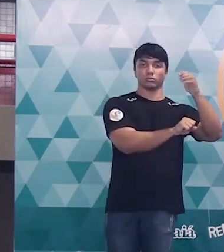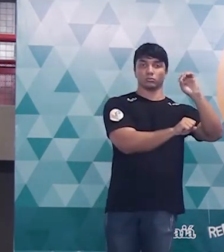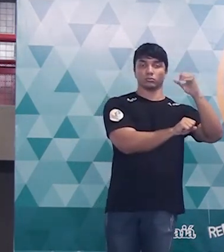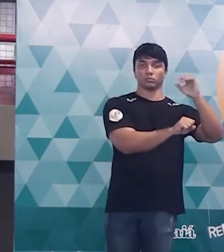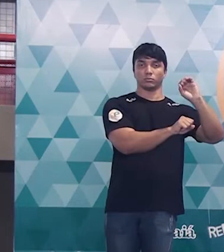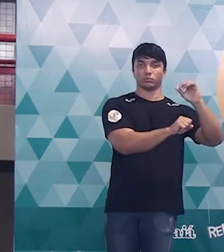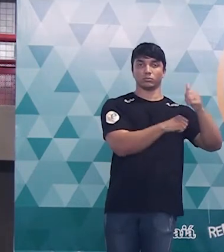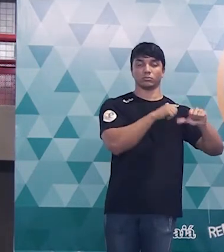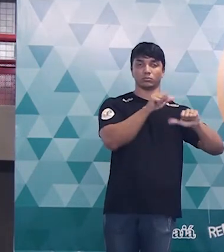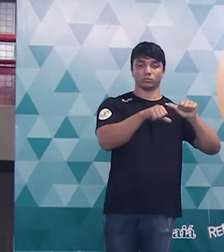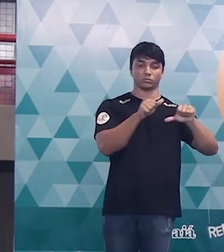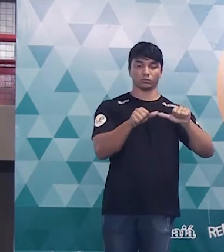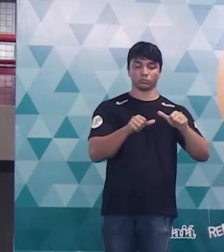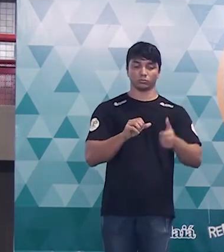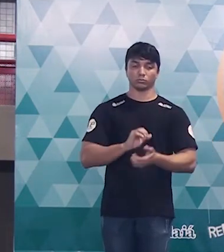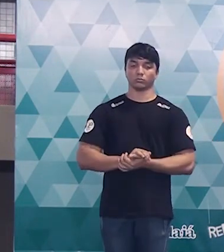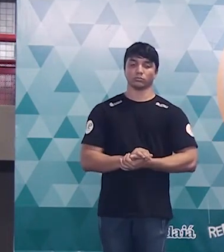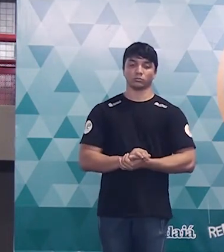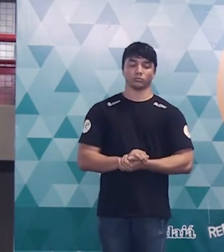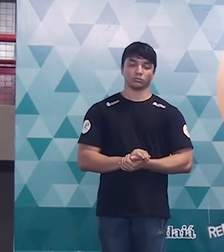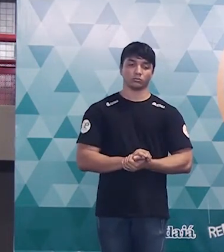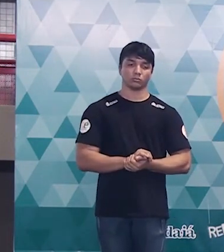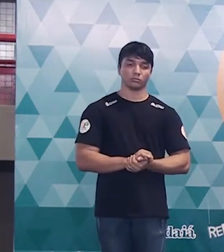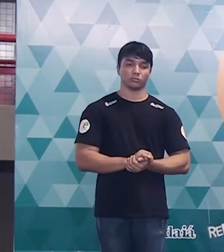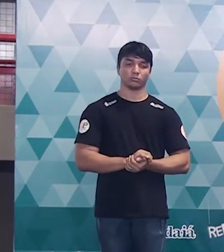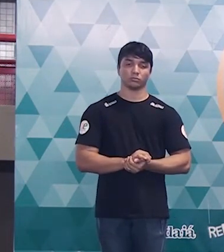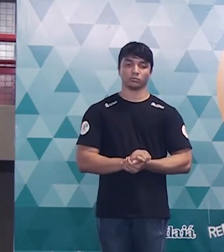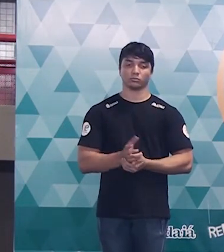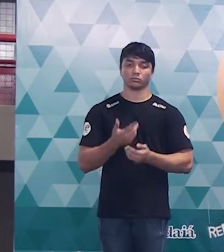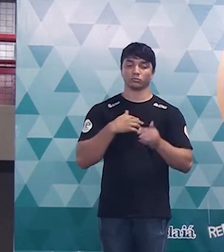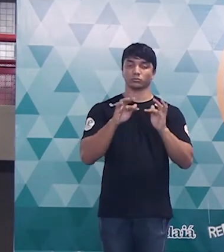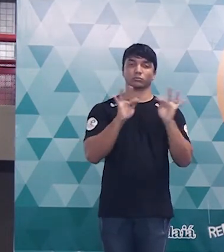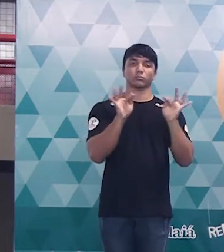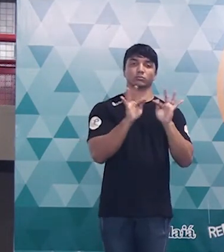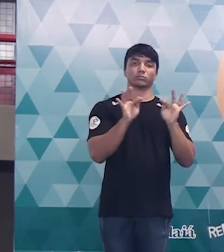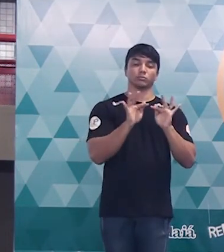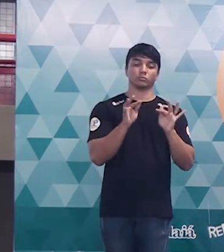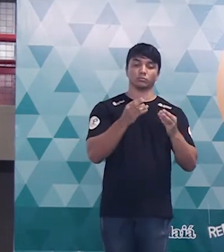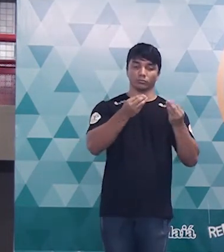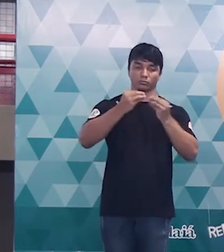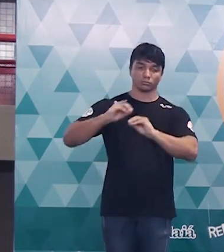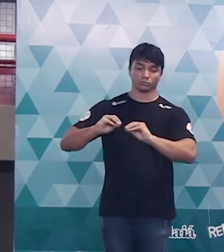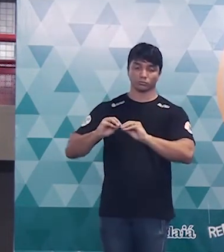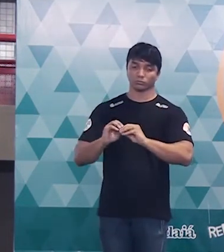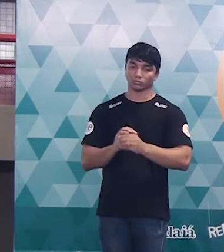10 em cima e 8 embaixo. Vamos simplificar então, olha só.